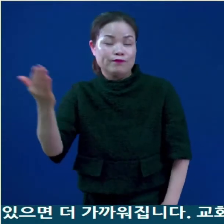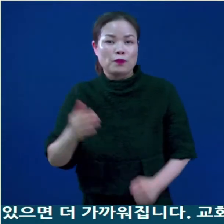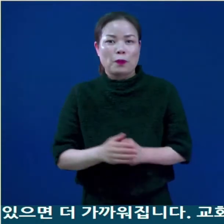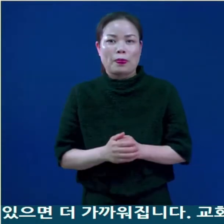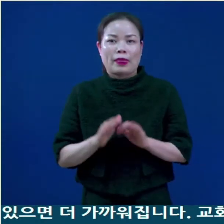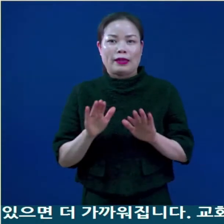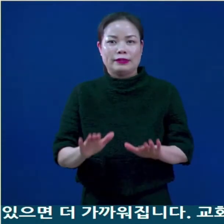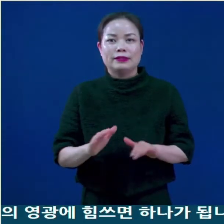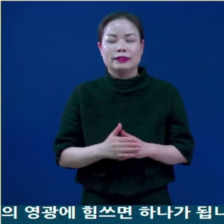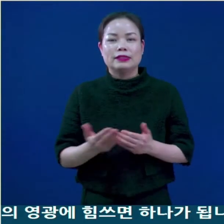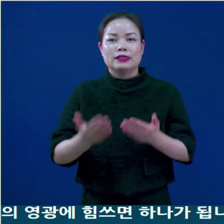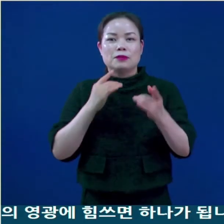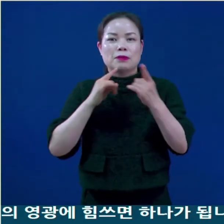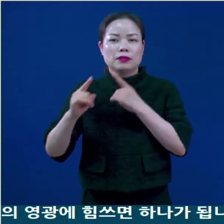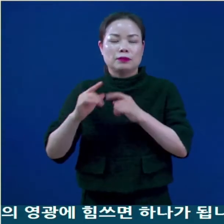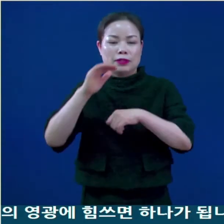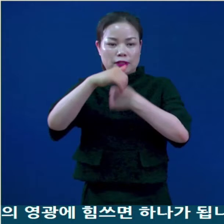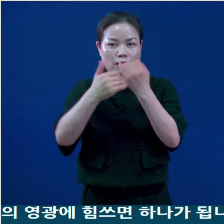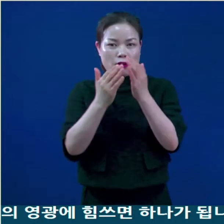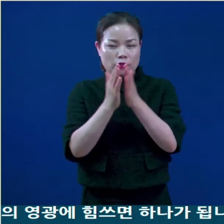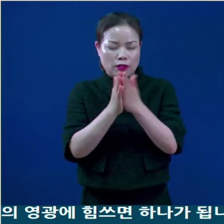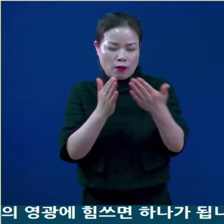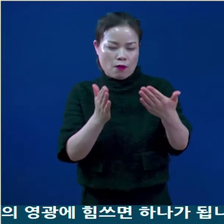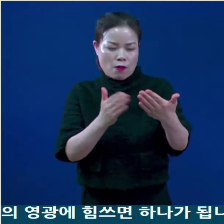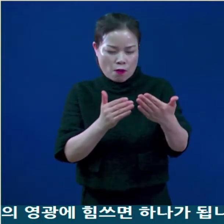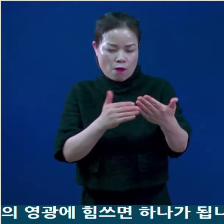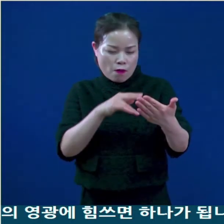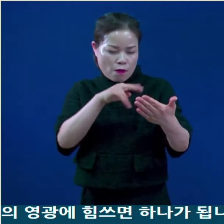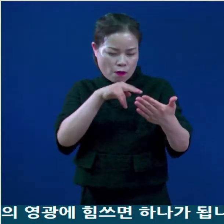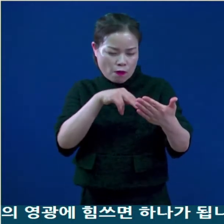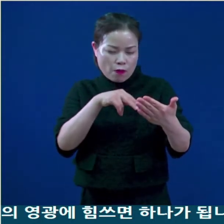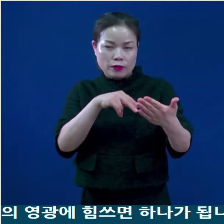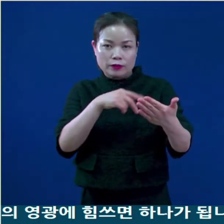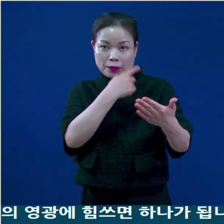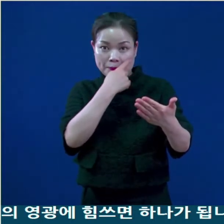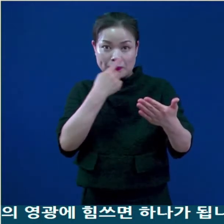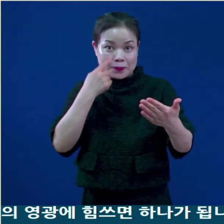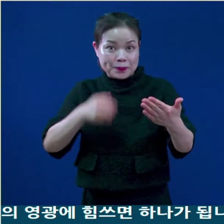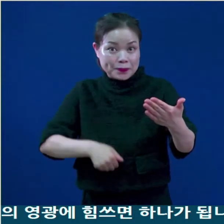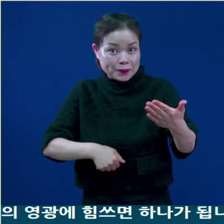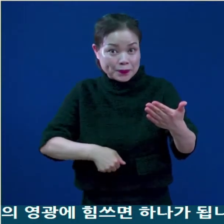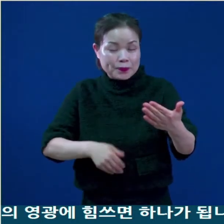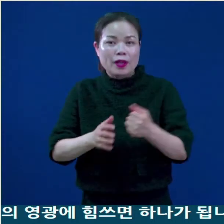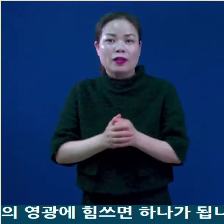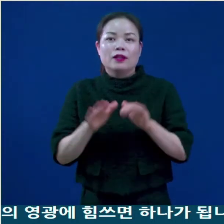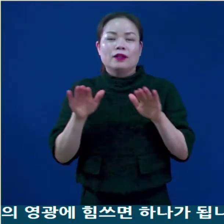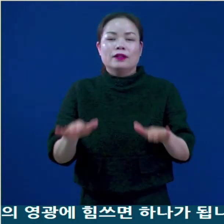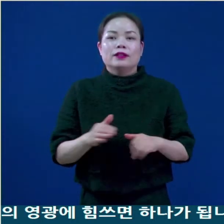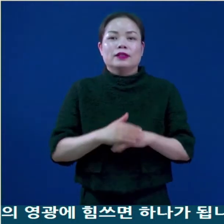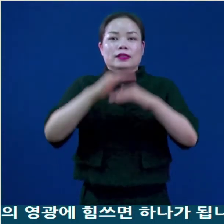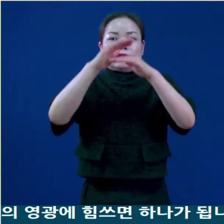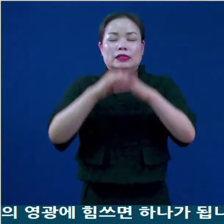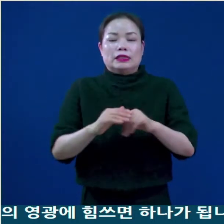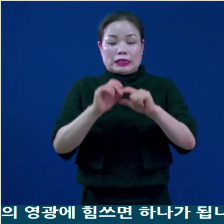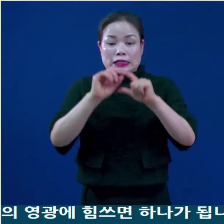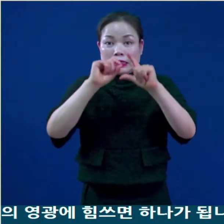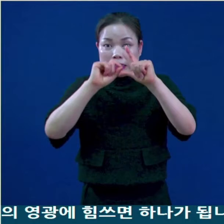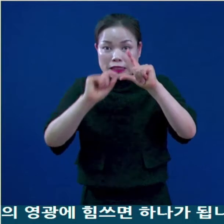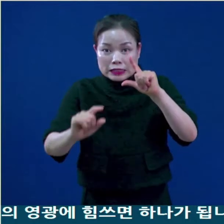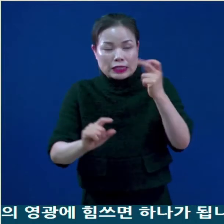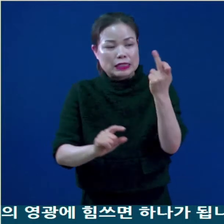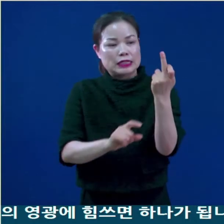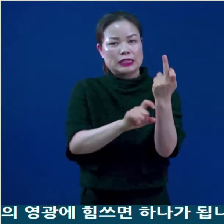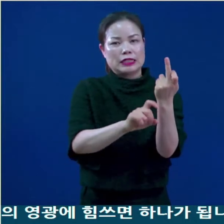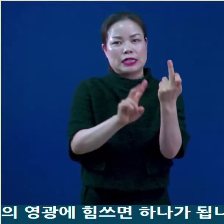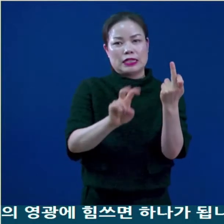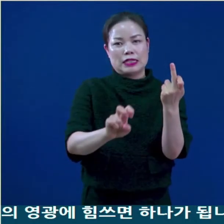지금 드린 말씀을 이제 성경을 보면서 확인을 하겠습니다. 오늘 본문의 일부였죠.